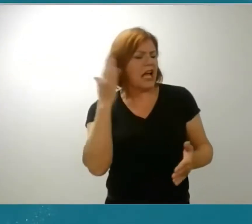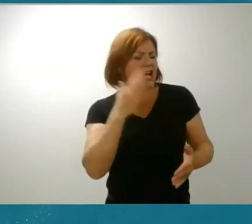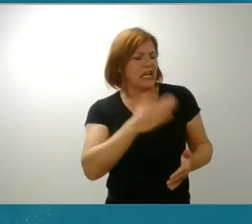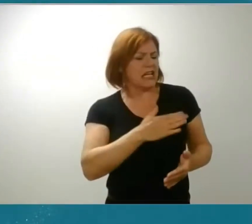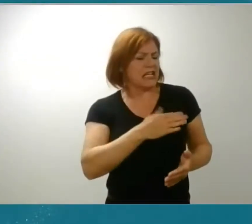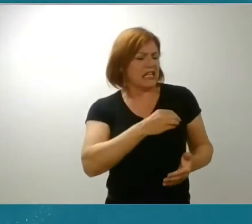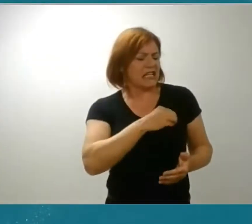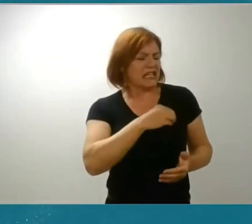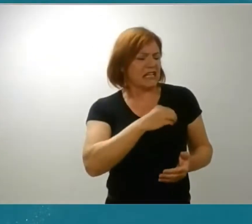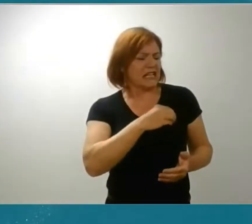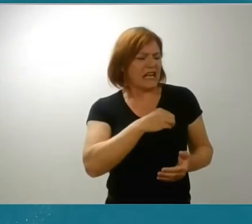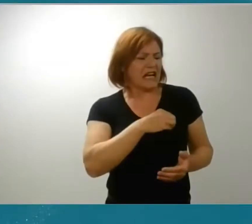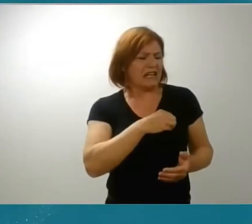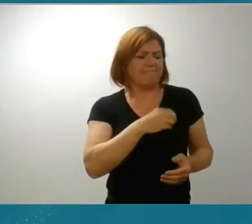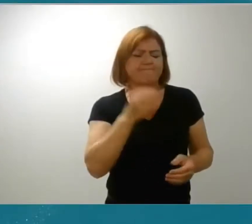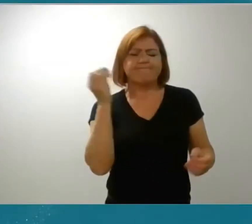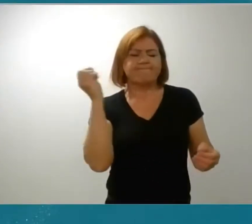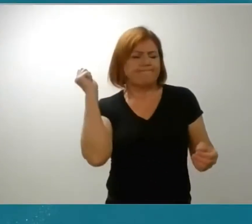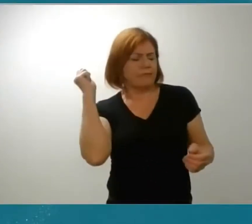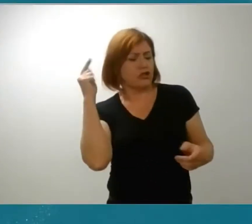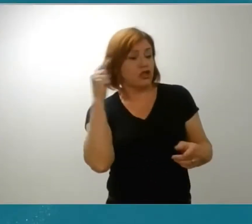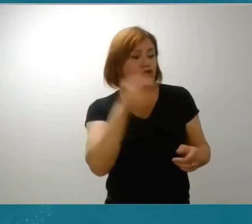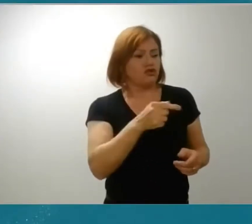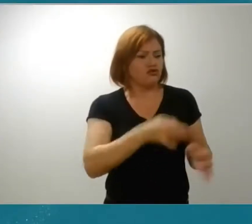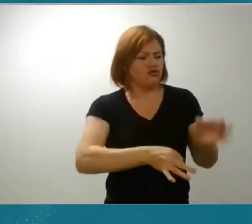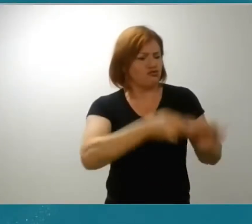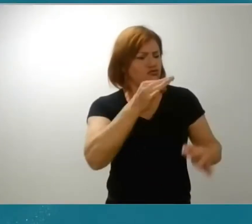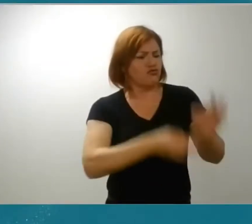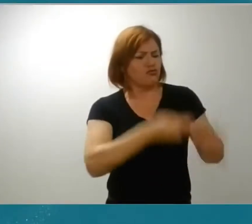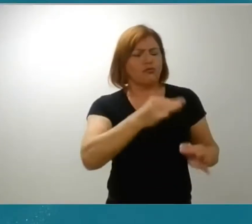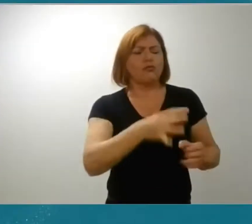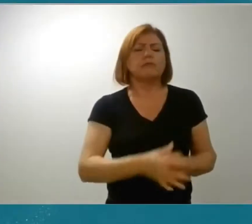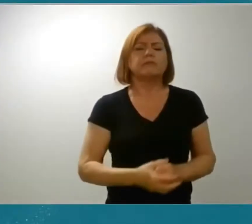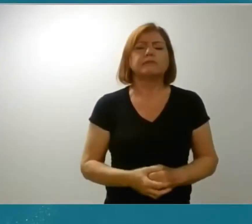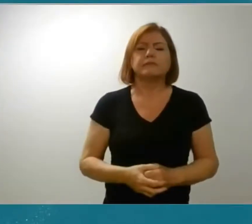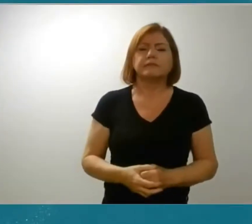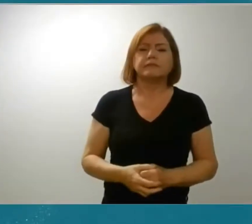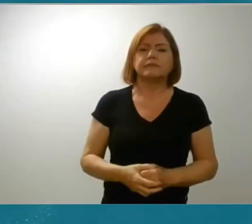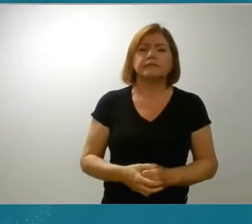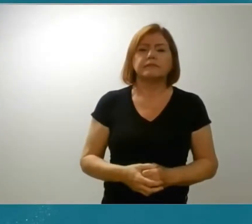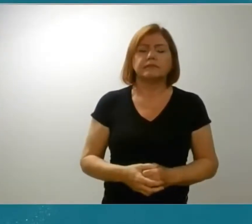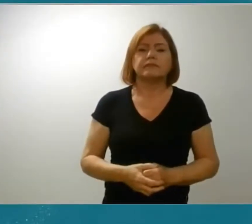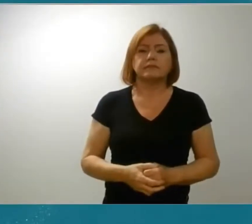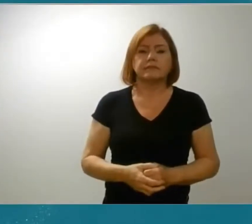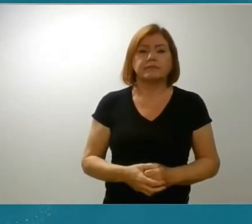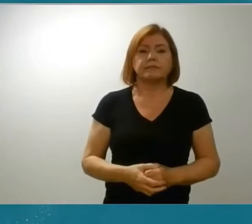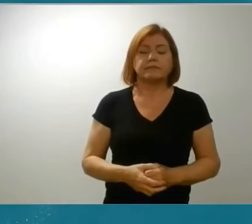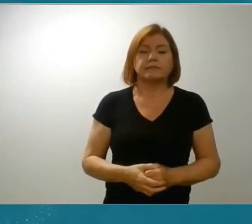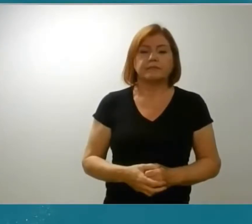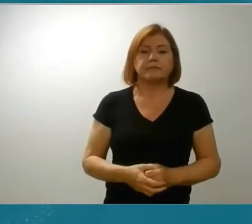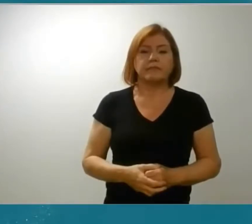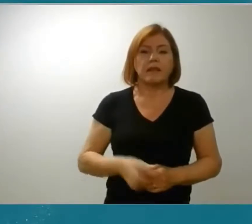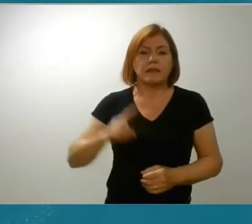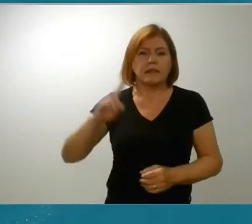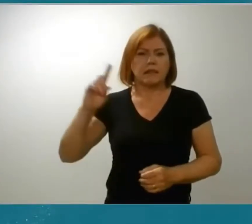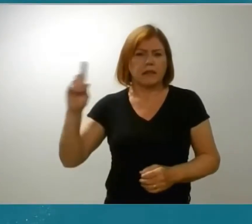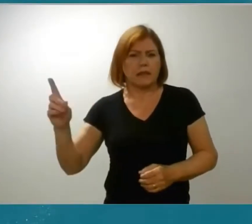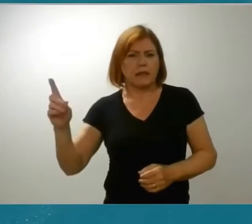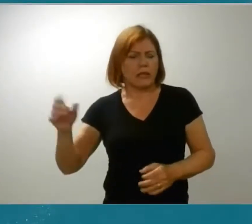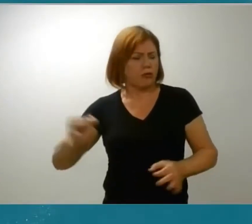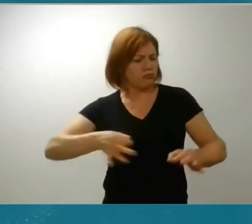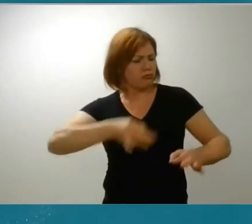semelhança de carne pecaminosa, e no tocante ao pecado, e com efeito condenou Deus na